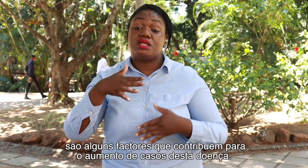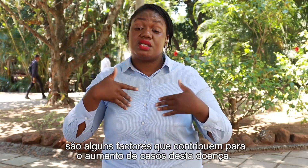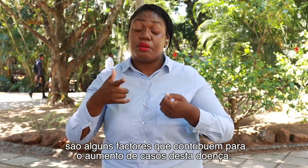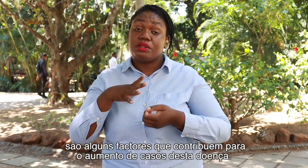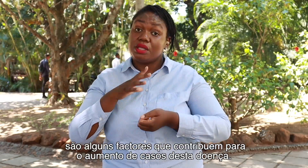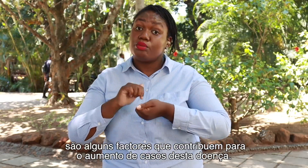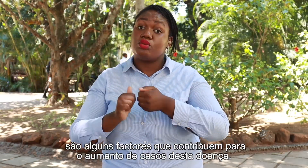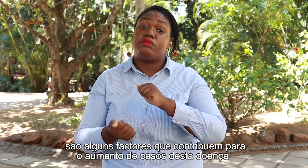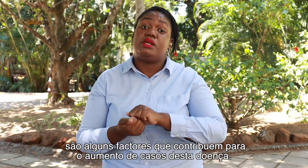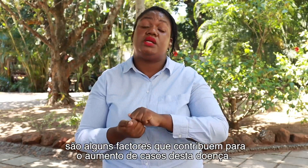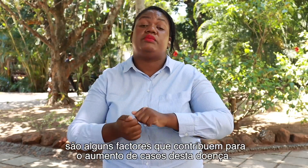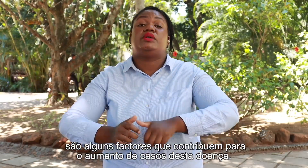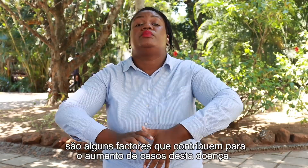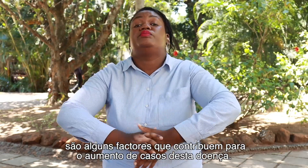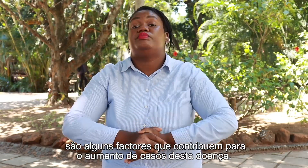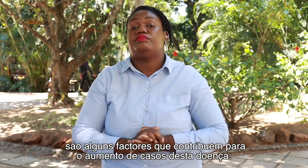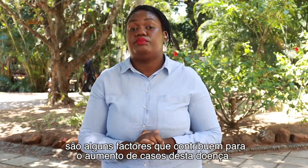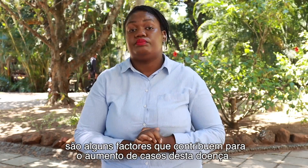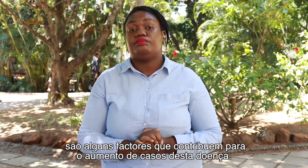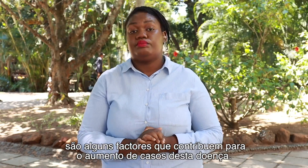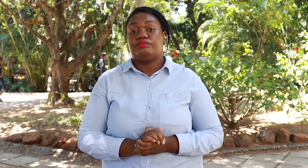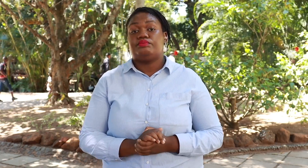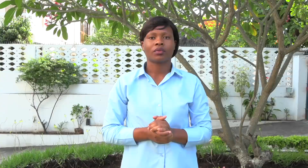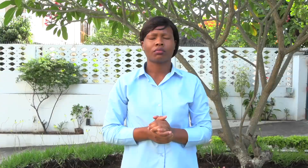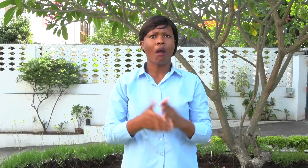que contribuem para o aumento de casos desta doença.